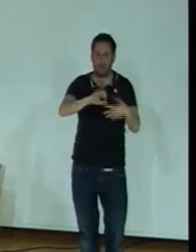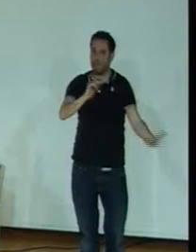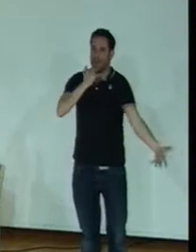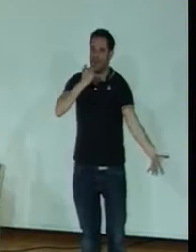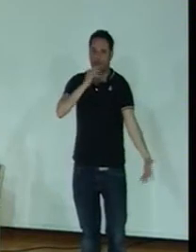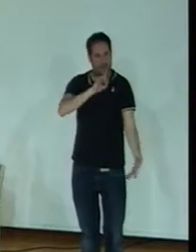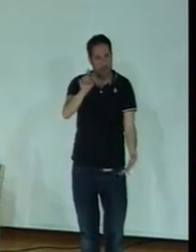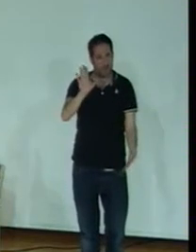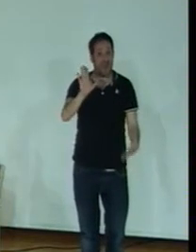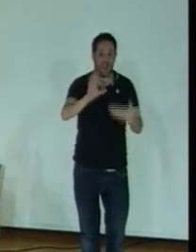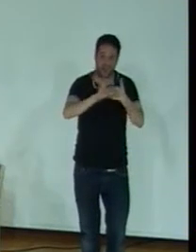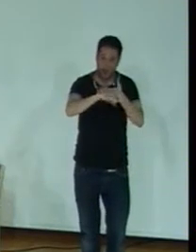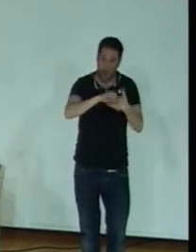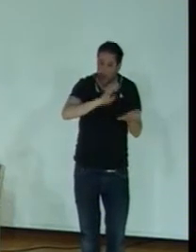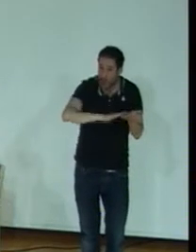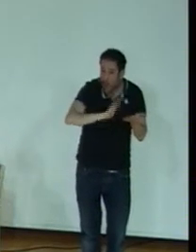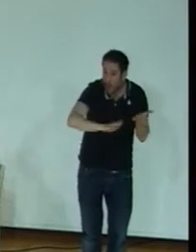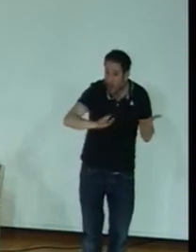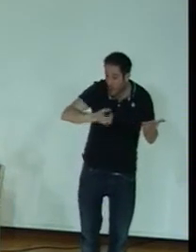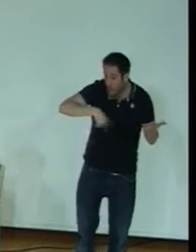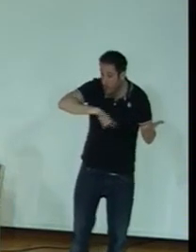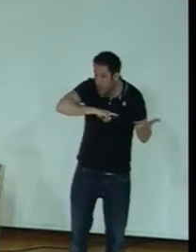absolue, mais sans lui, on est